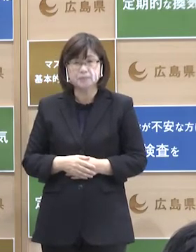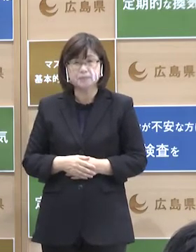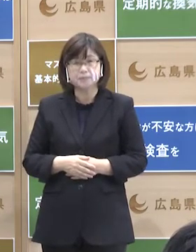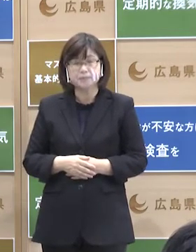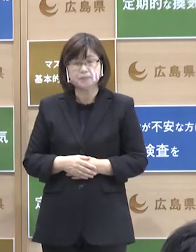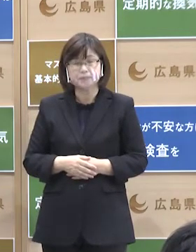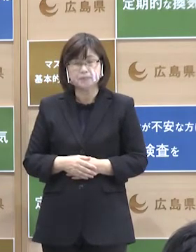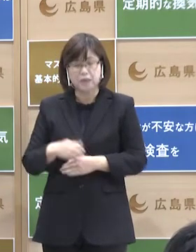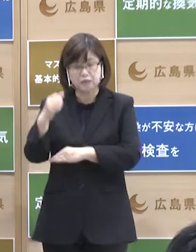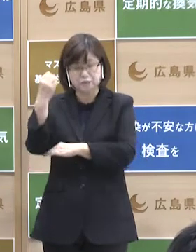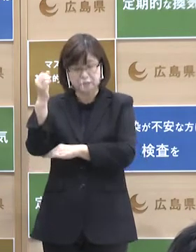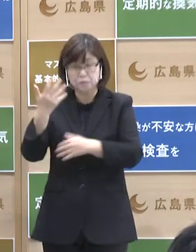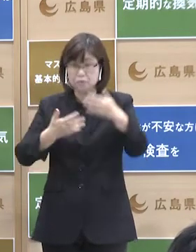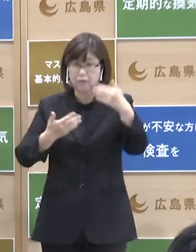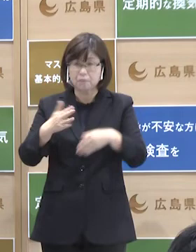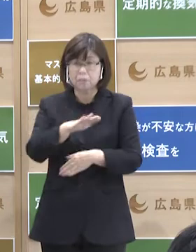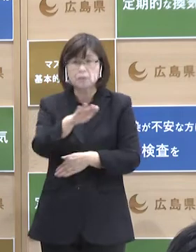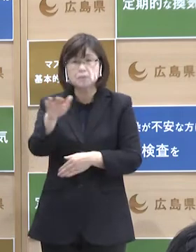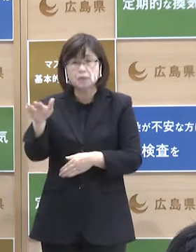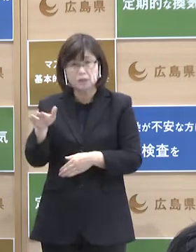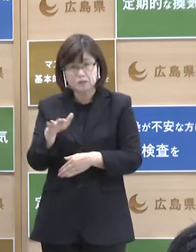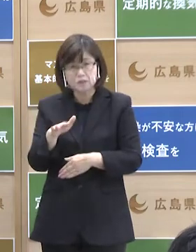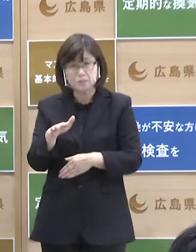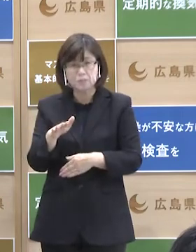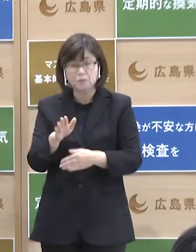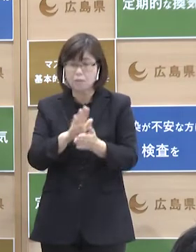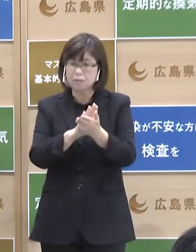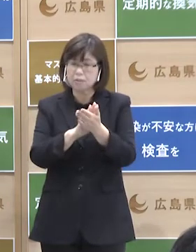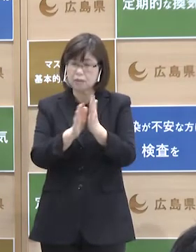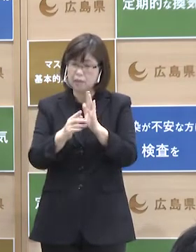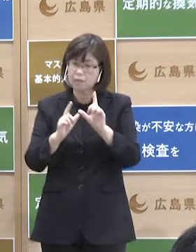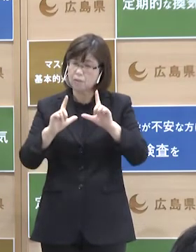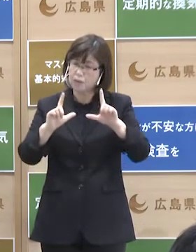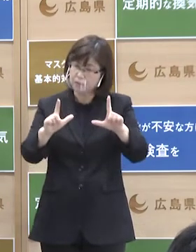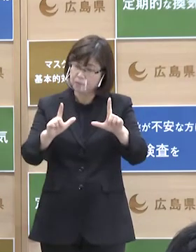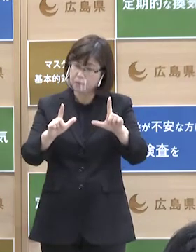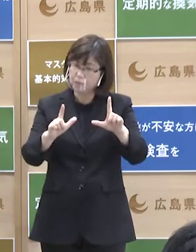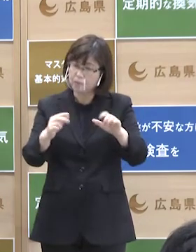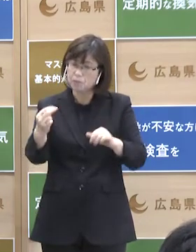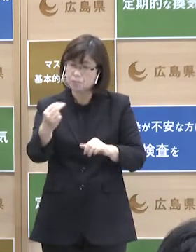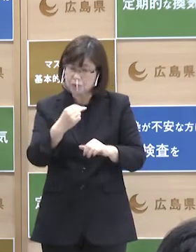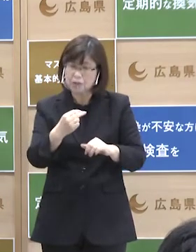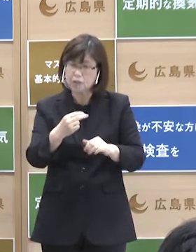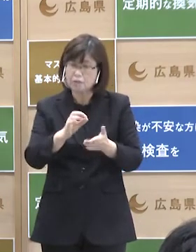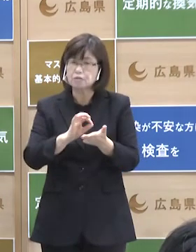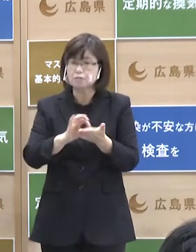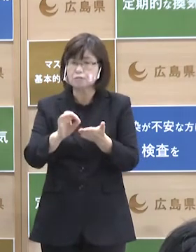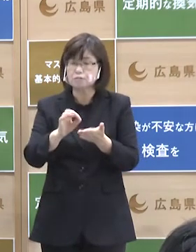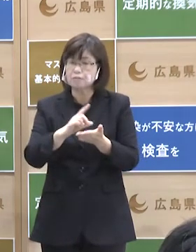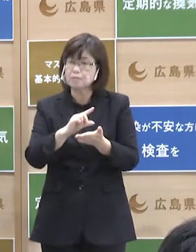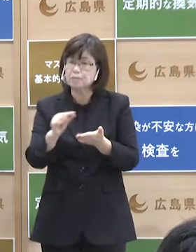ですね、県発表文をかなり使っていただいているんじゃないかというふうに思いますので、